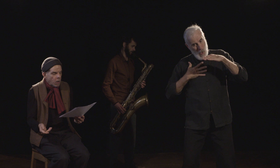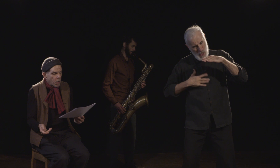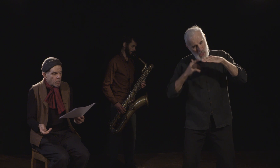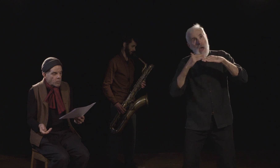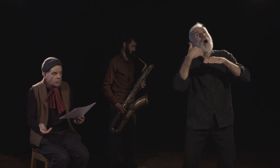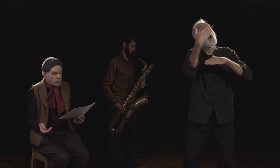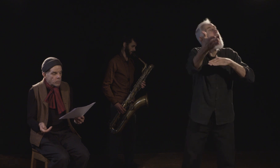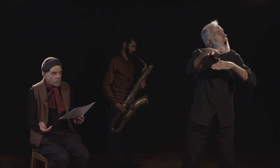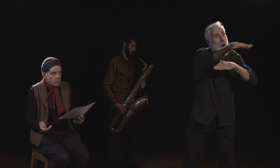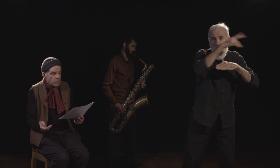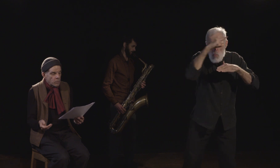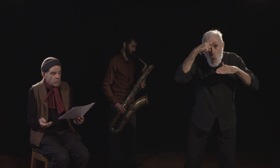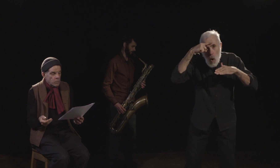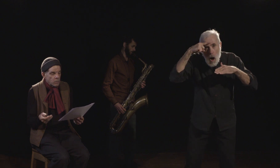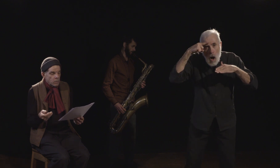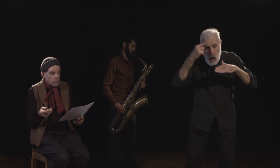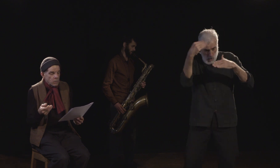dedans.